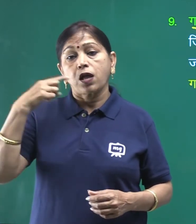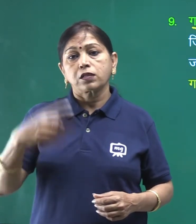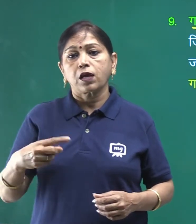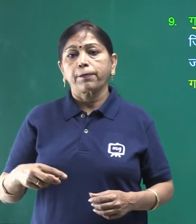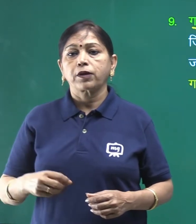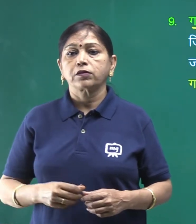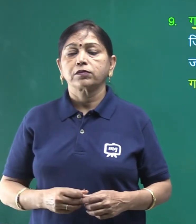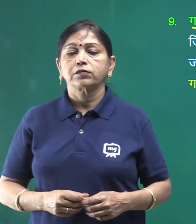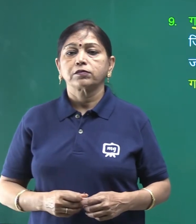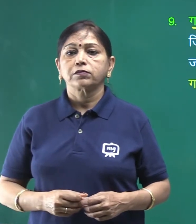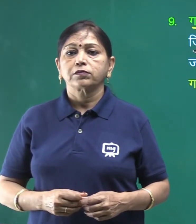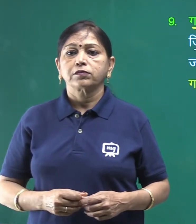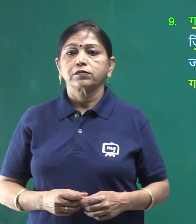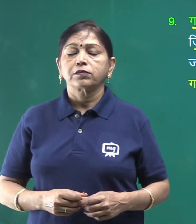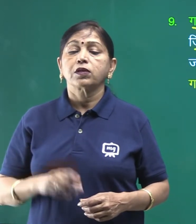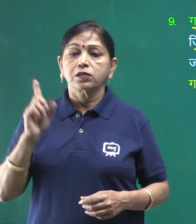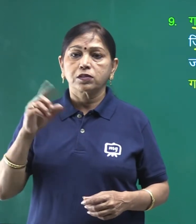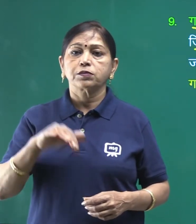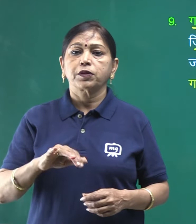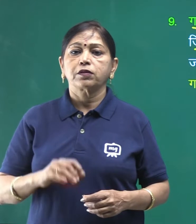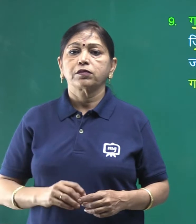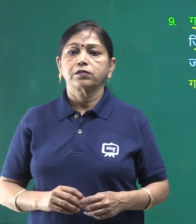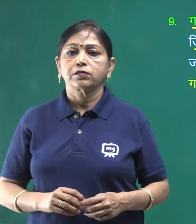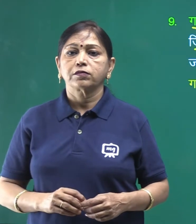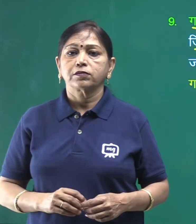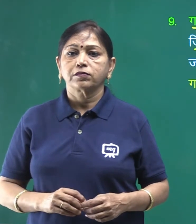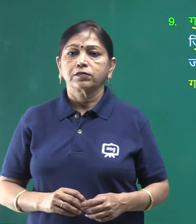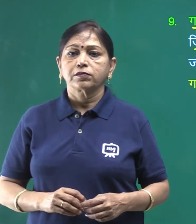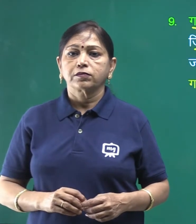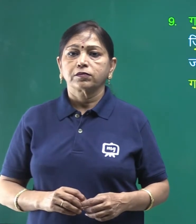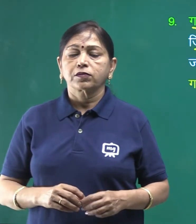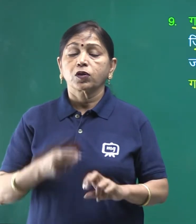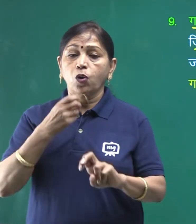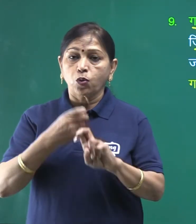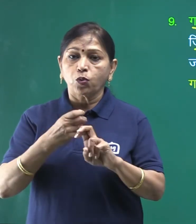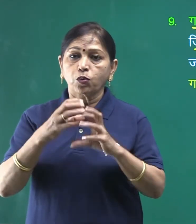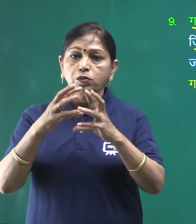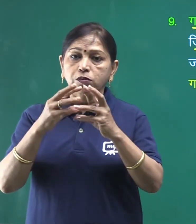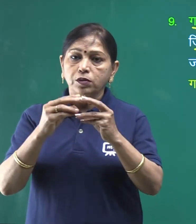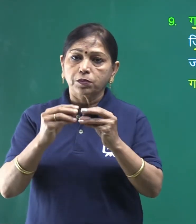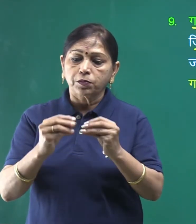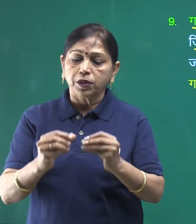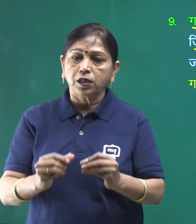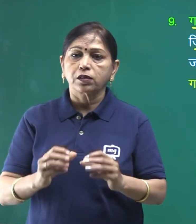तापमान जिस पर ठोस पिघलकर